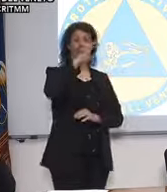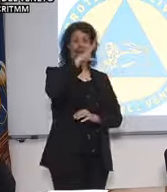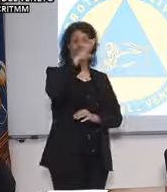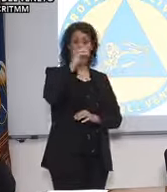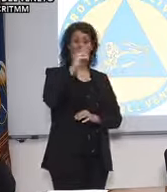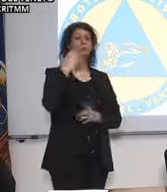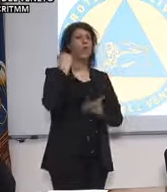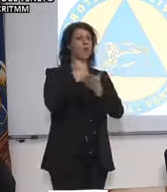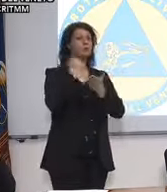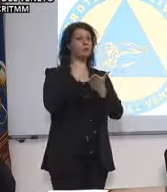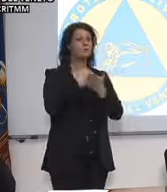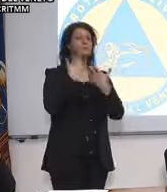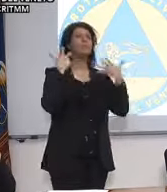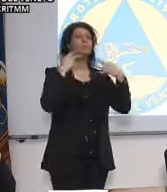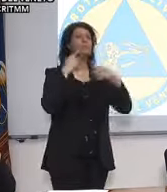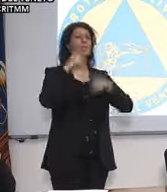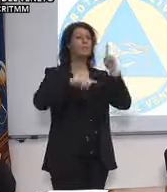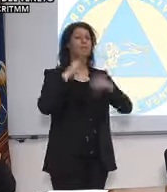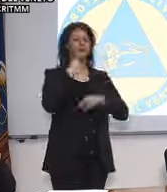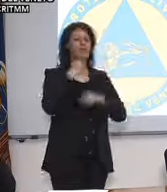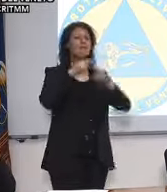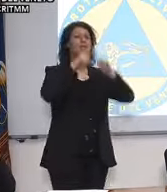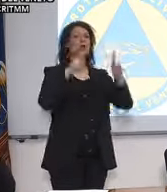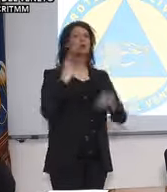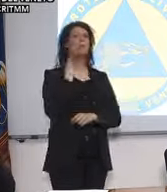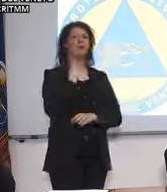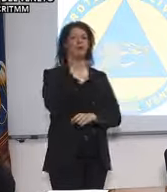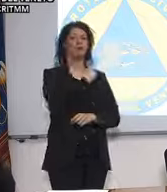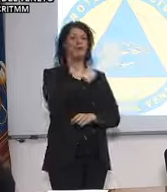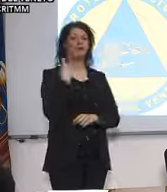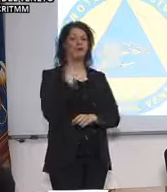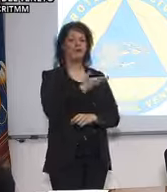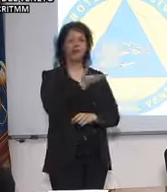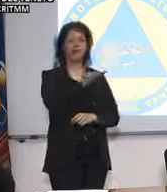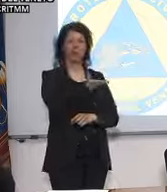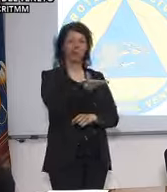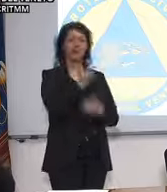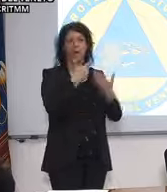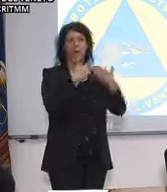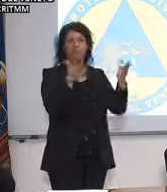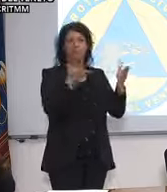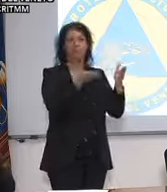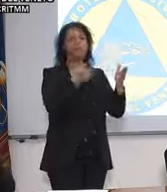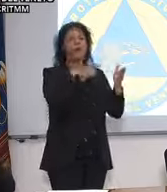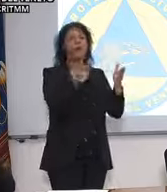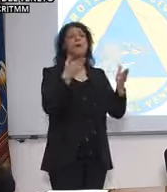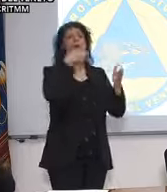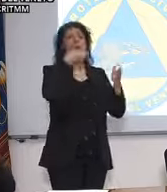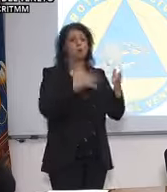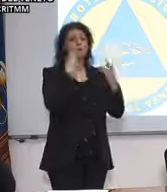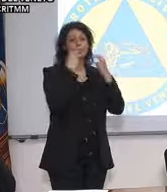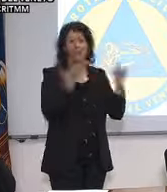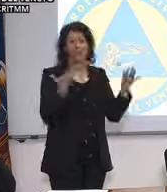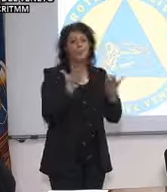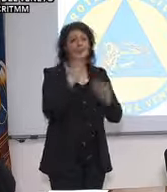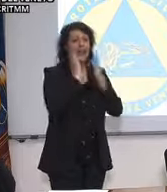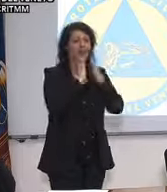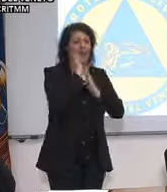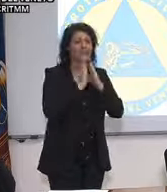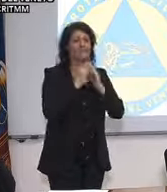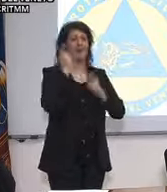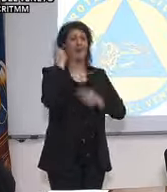delle profumerie, e quindi lì hanno la possibilità di approvvigionarsi di tutto, di gel, di lacche, di creme e